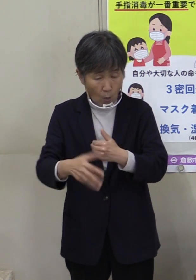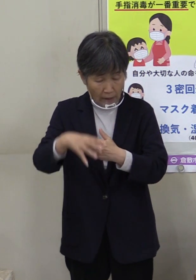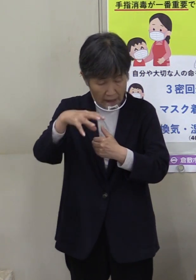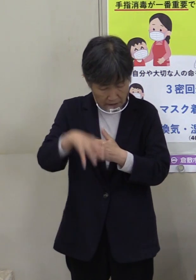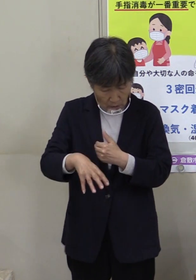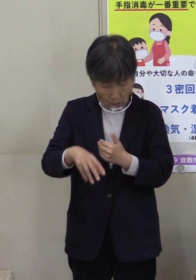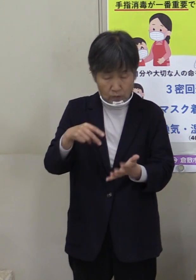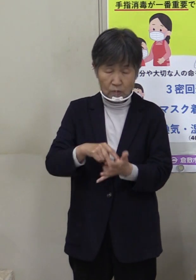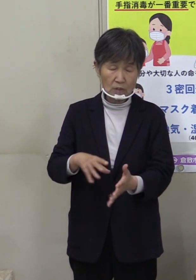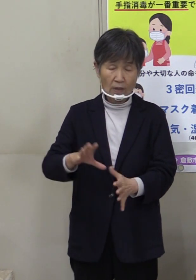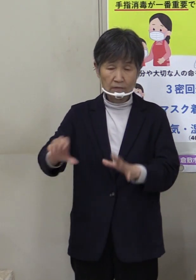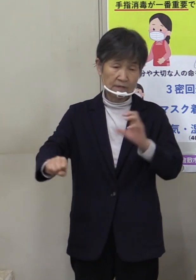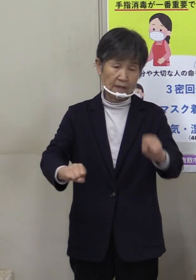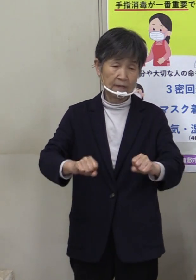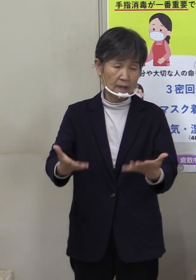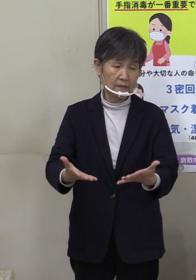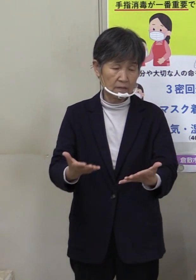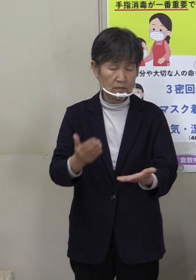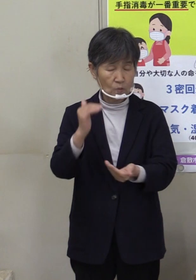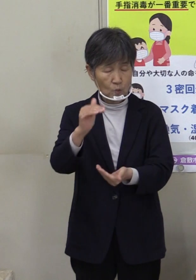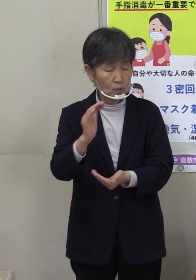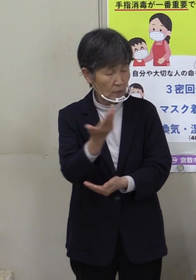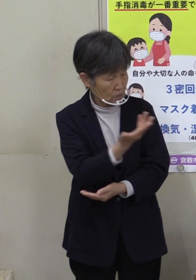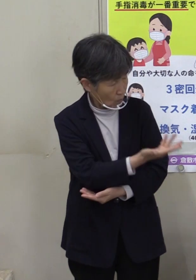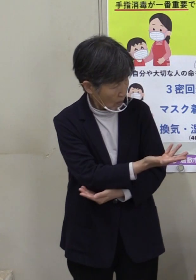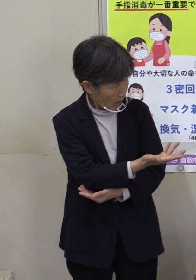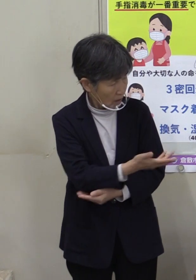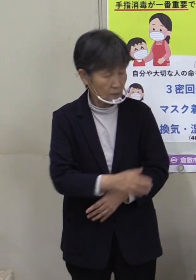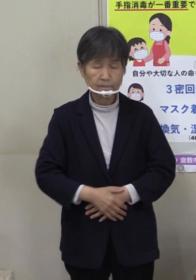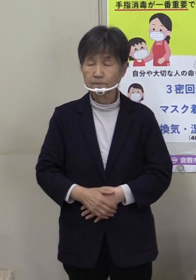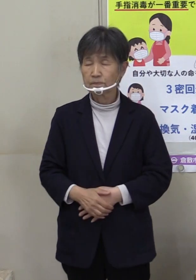握していないということですか。